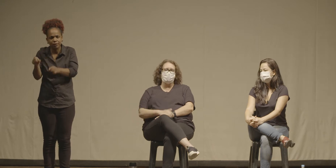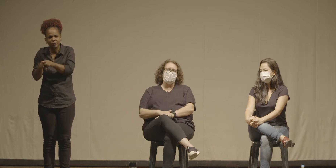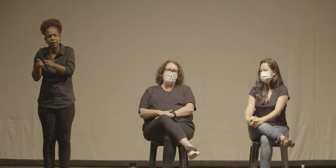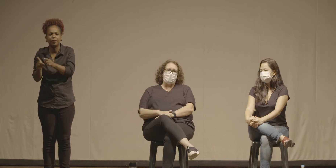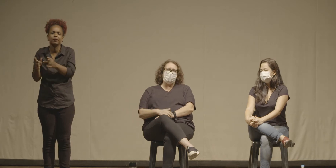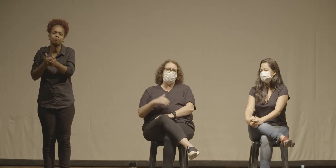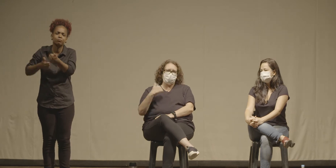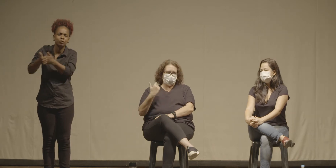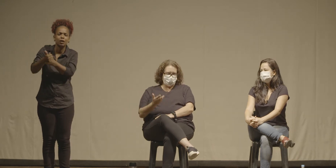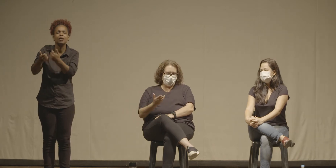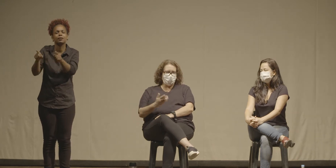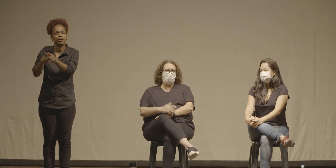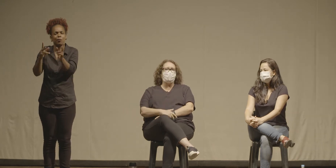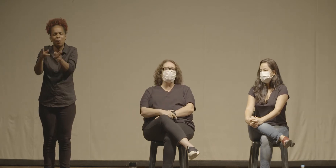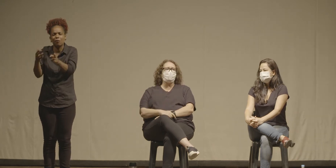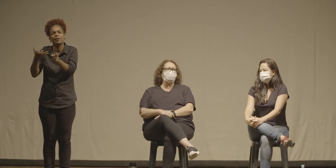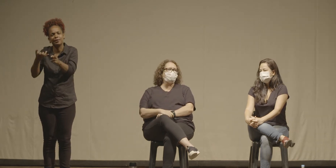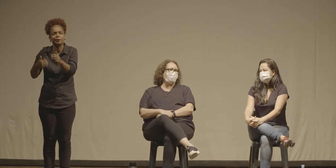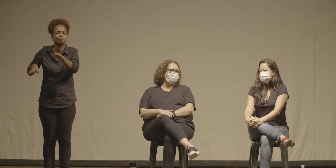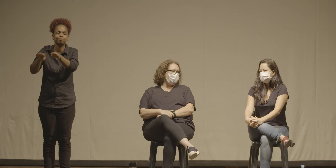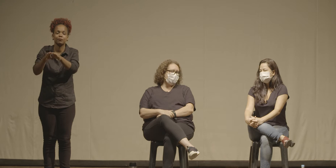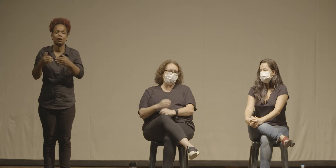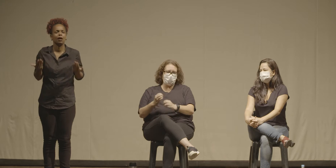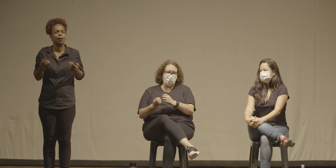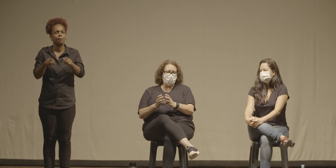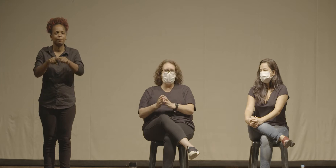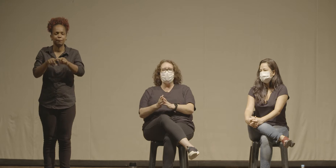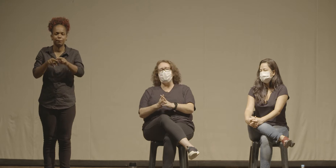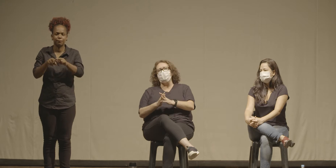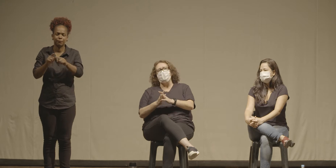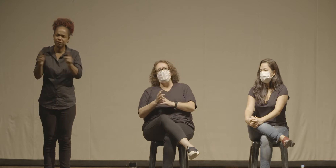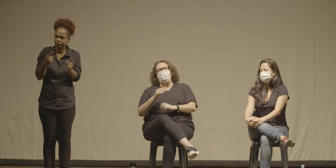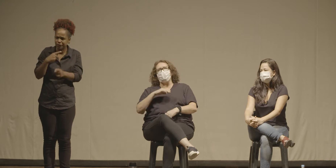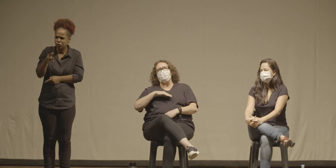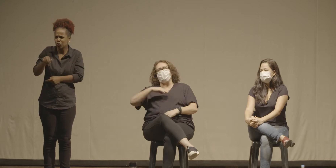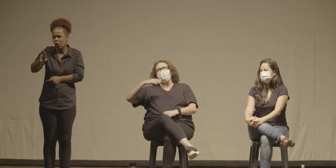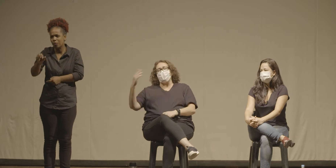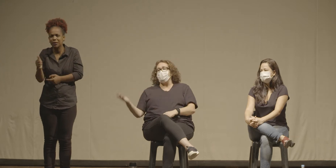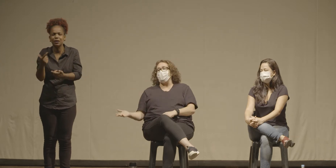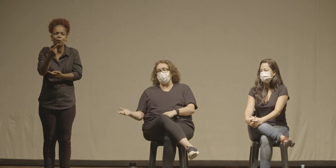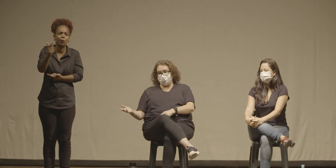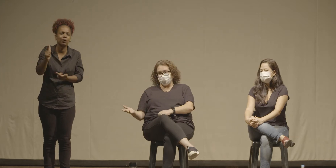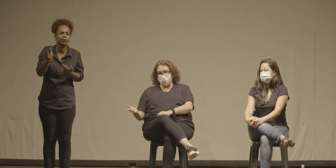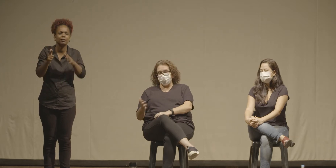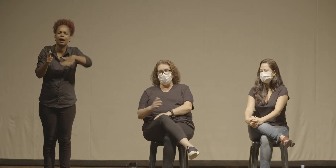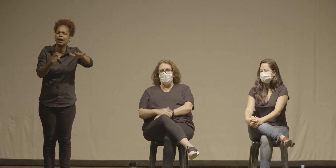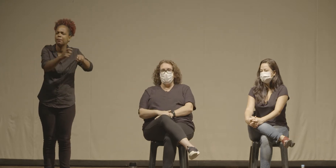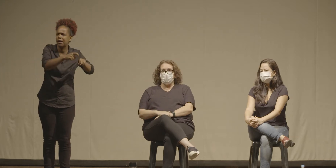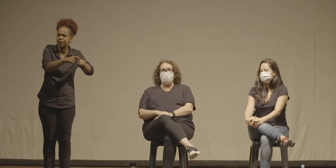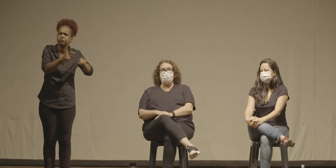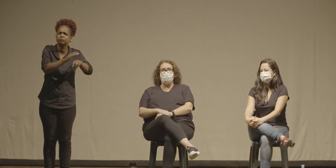mulheres. Aí a gente foi falar com a Norminha, só que faltava, né, só a Norminha, não, vamos falar com alguém da área médica que